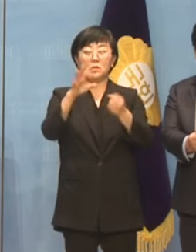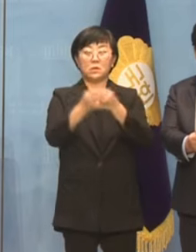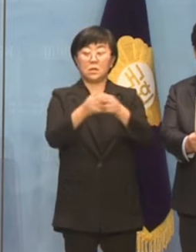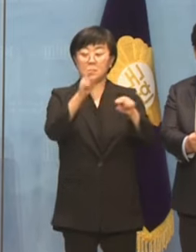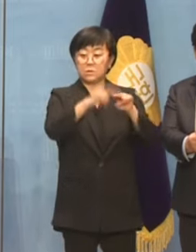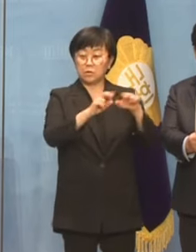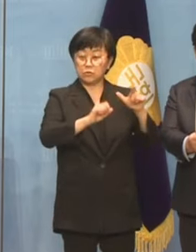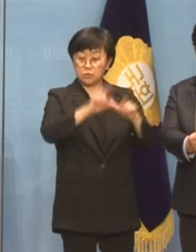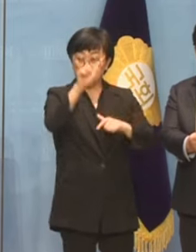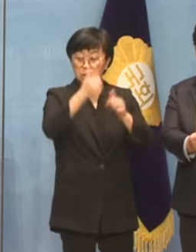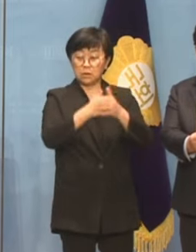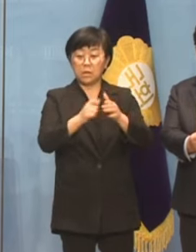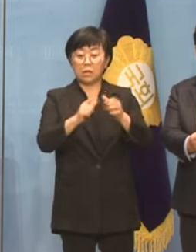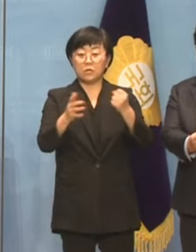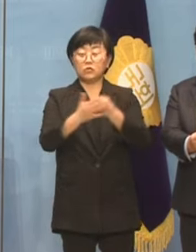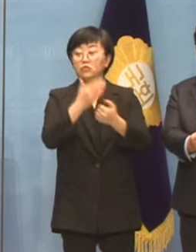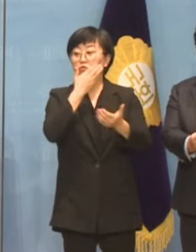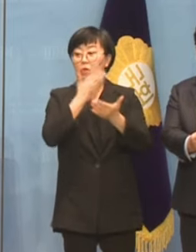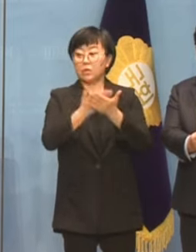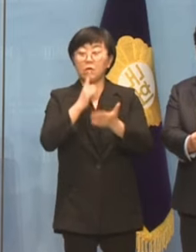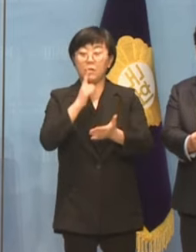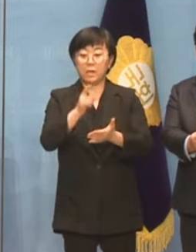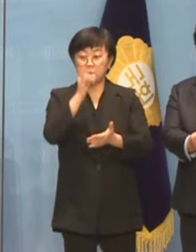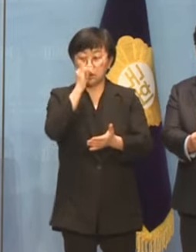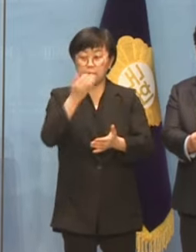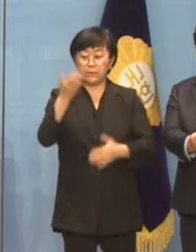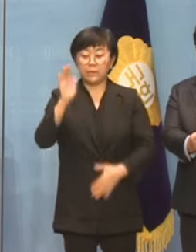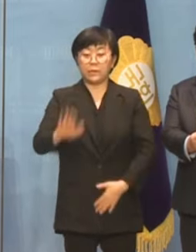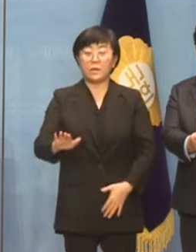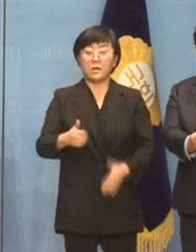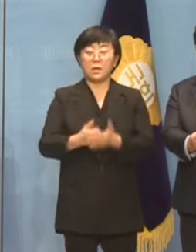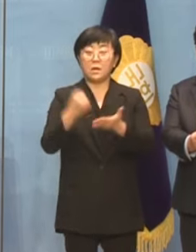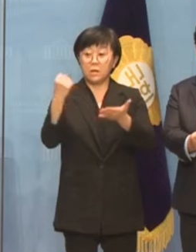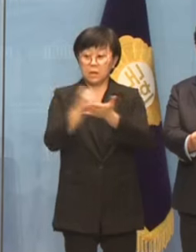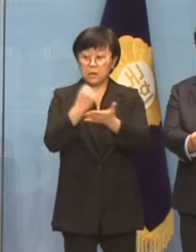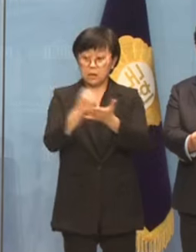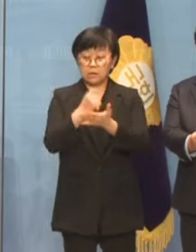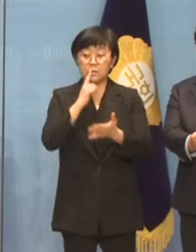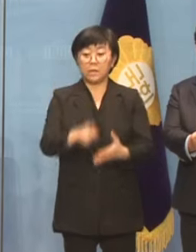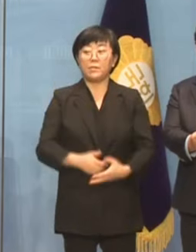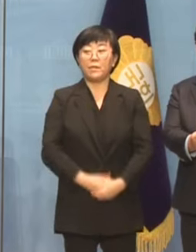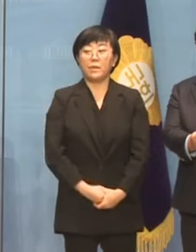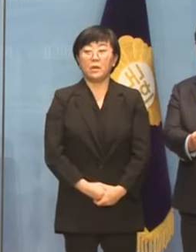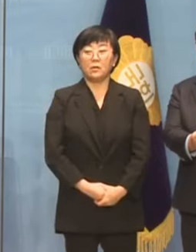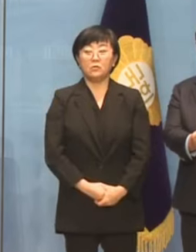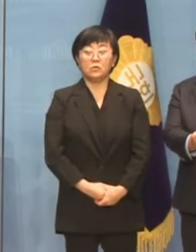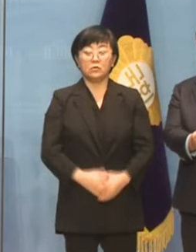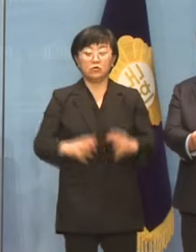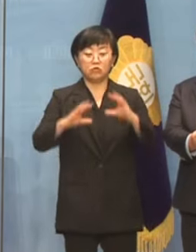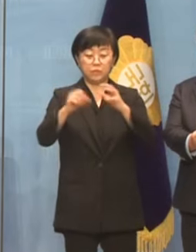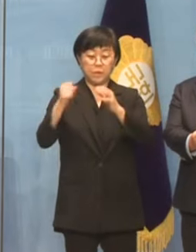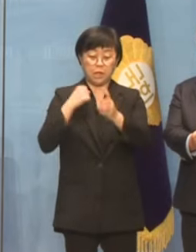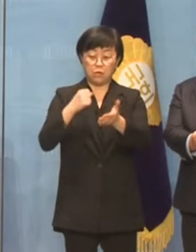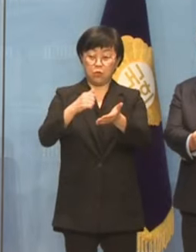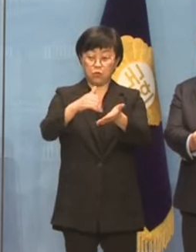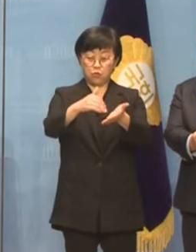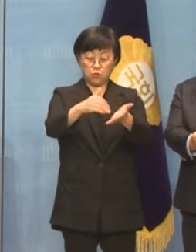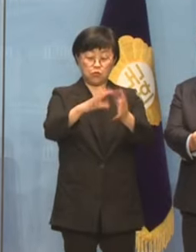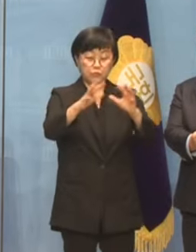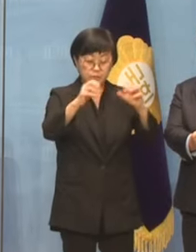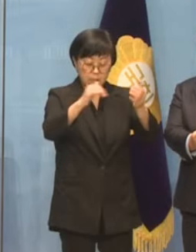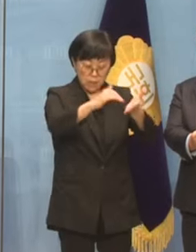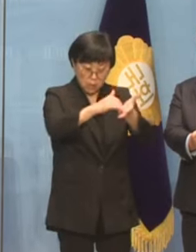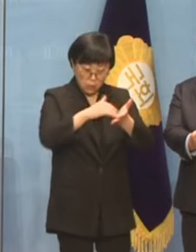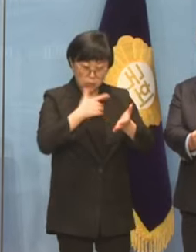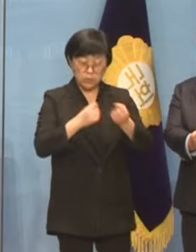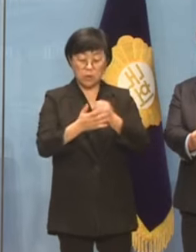의석수가 늘어나는 것이 중요하다고 강조해왔으나 안타까움을 느낍니다. 국민의 요구를 무시하는 정치